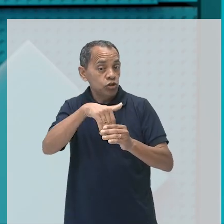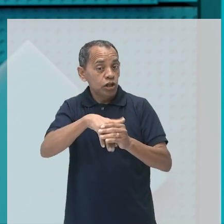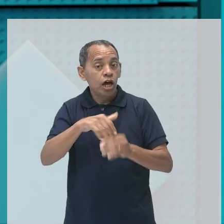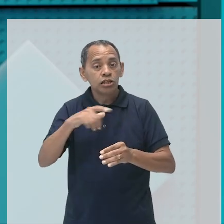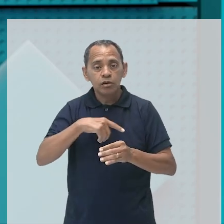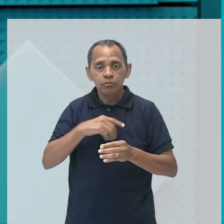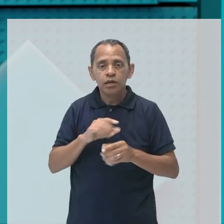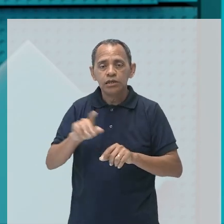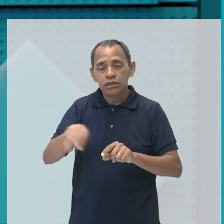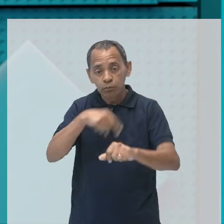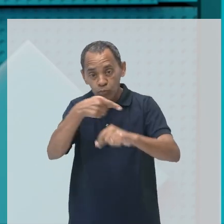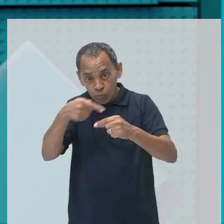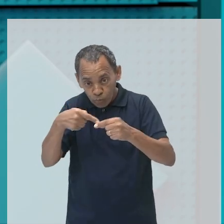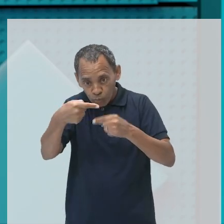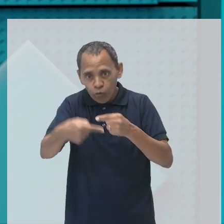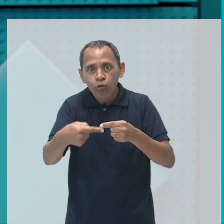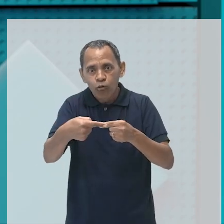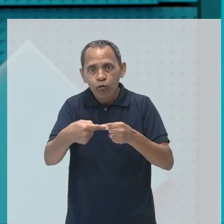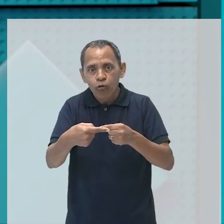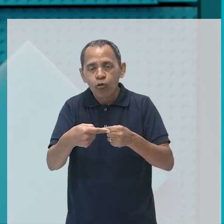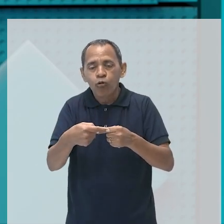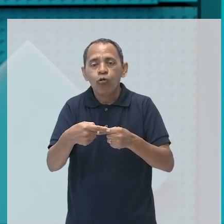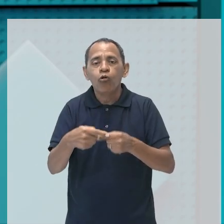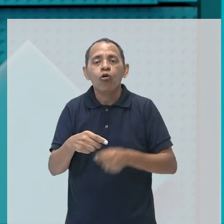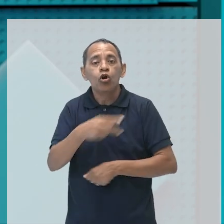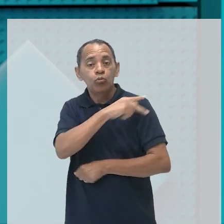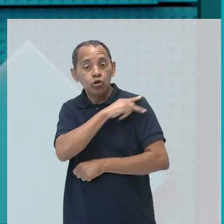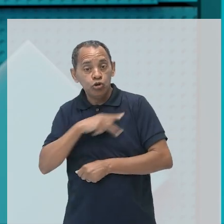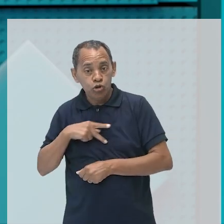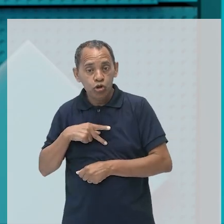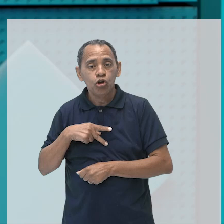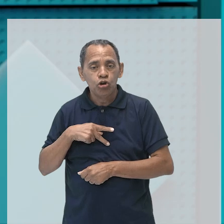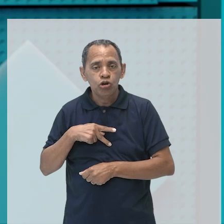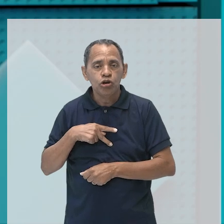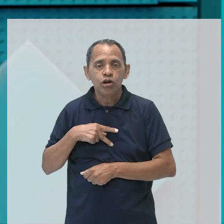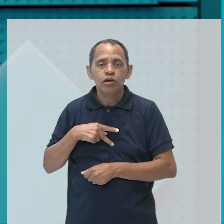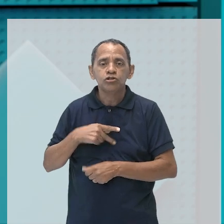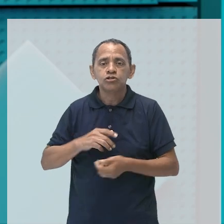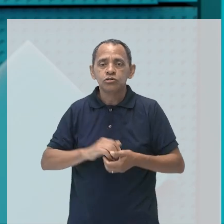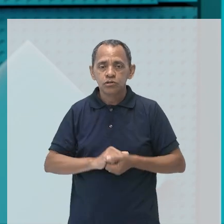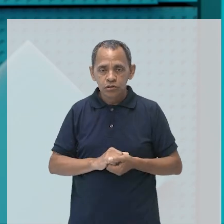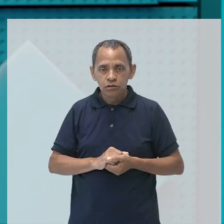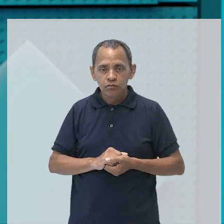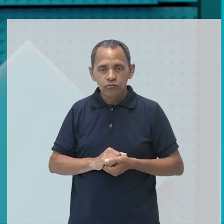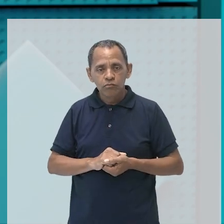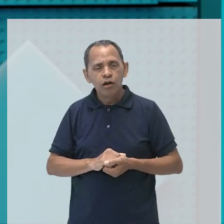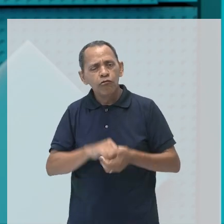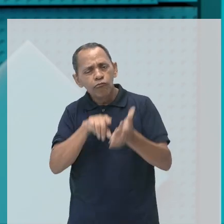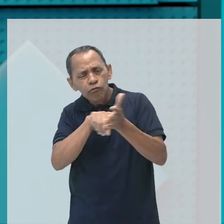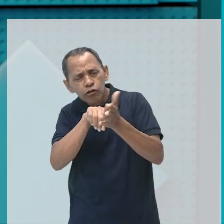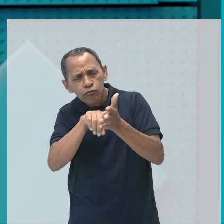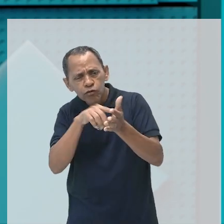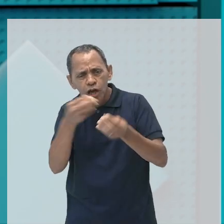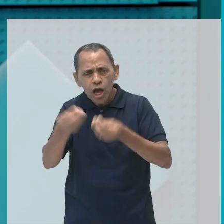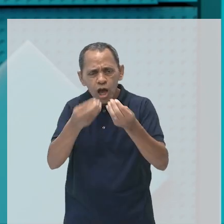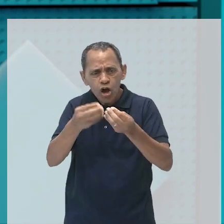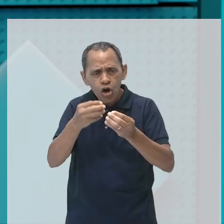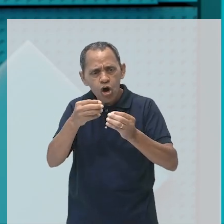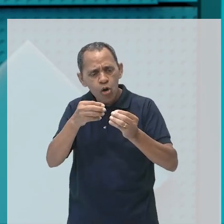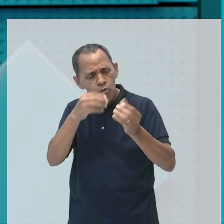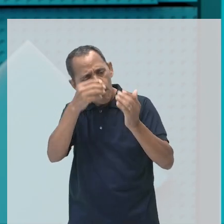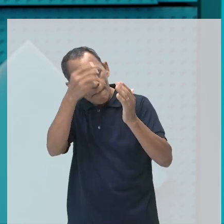presidente da República, para sanção, quando o presidente vai verificar a anuência dele quanto